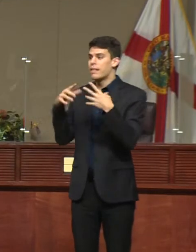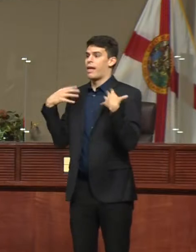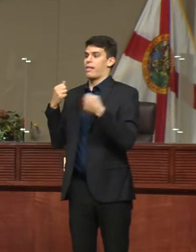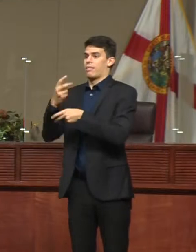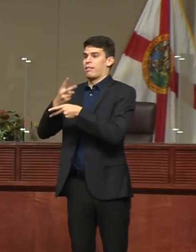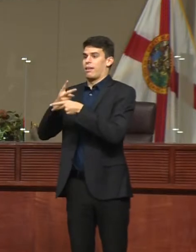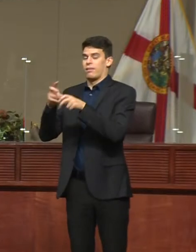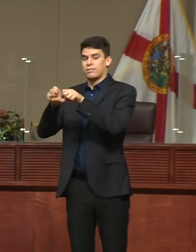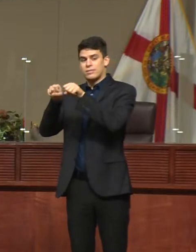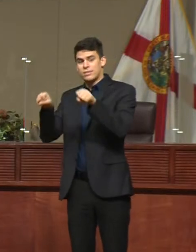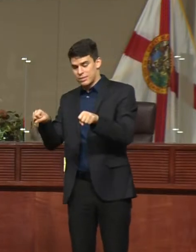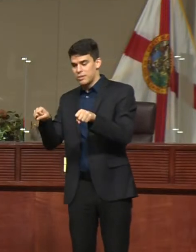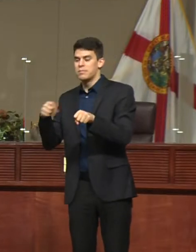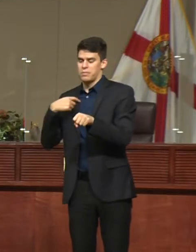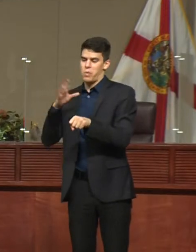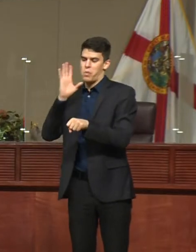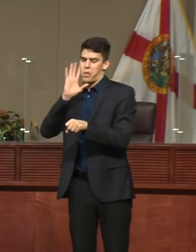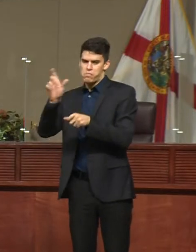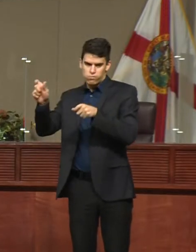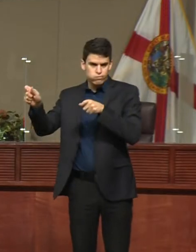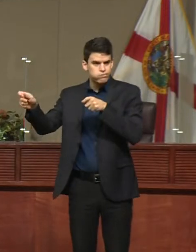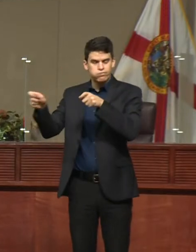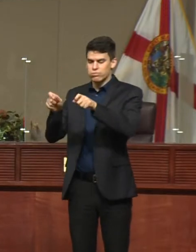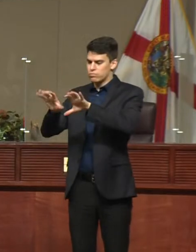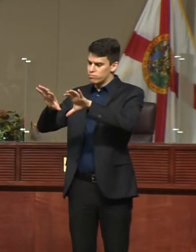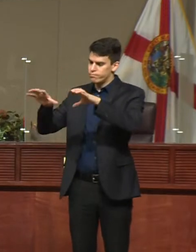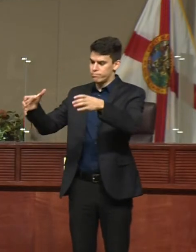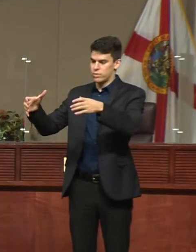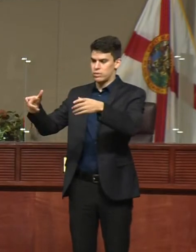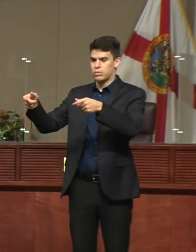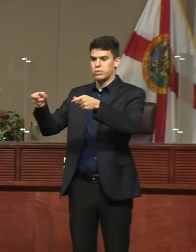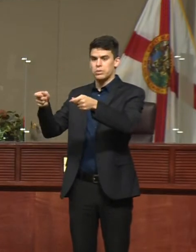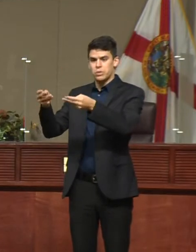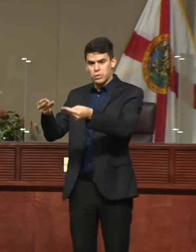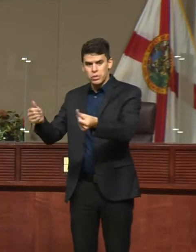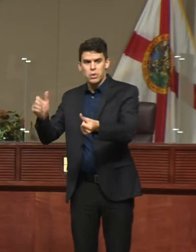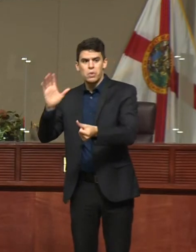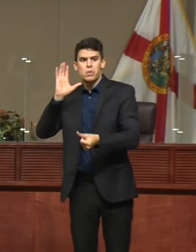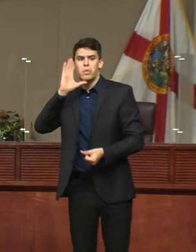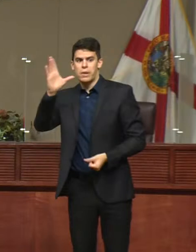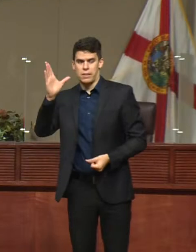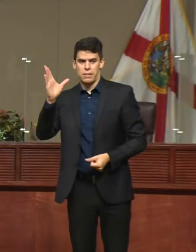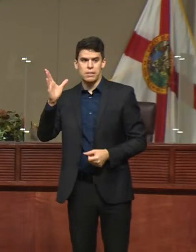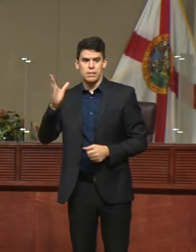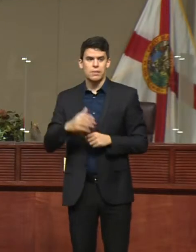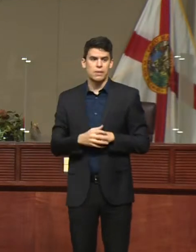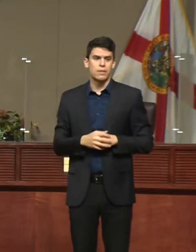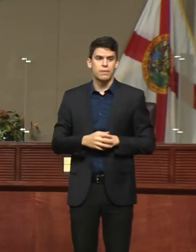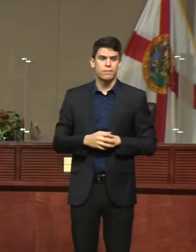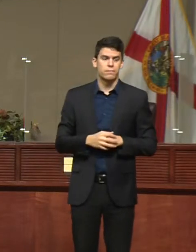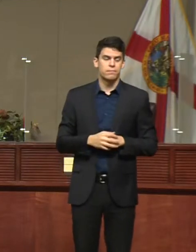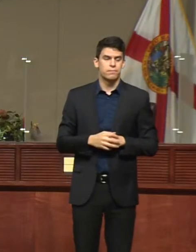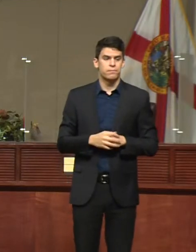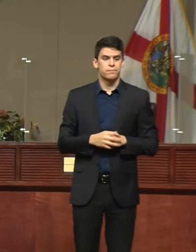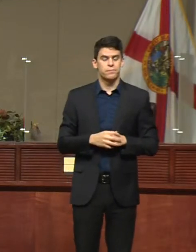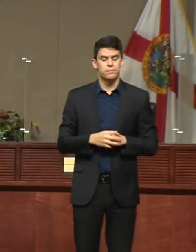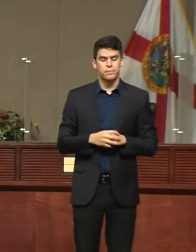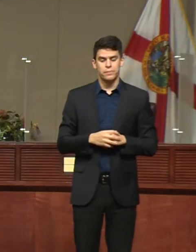control the pandemic, and we are totally collaborating with them in that effort. With regard to